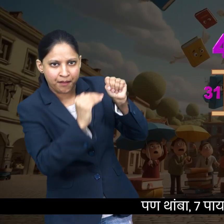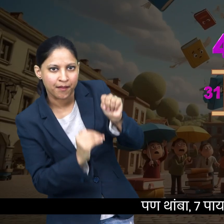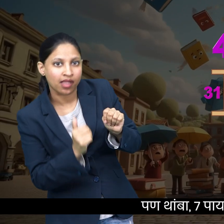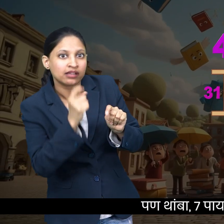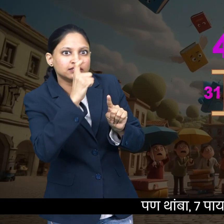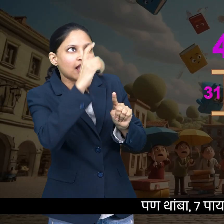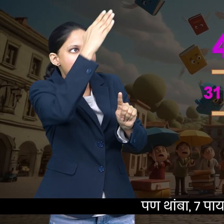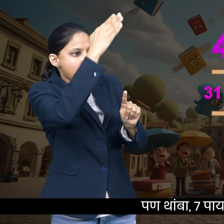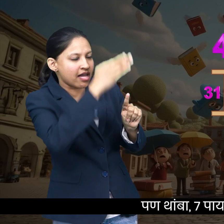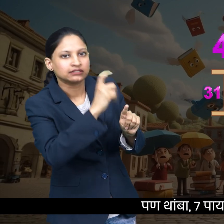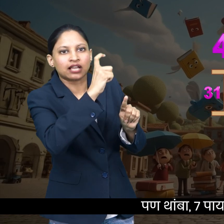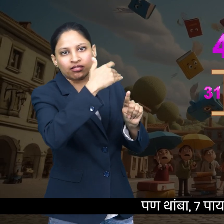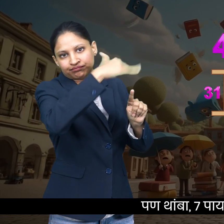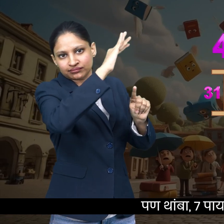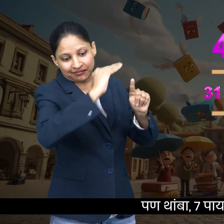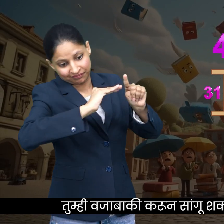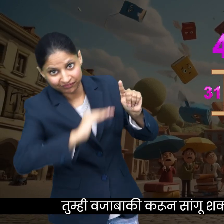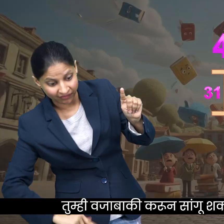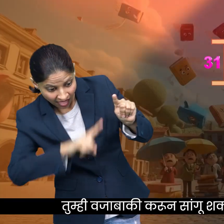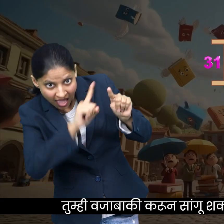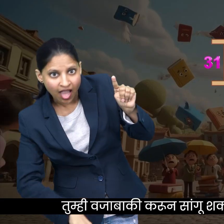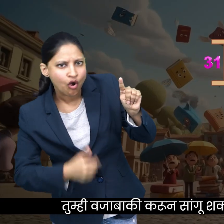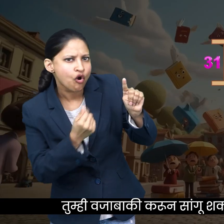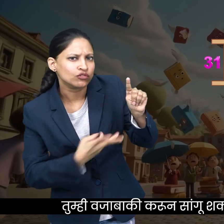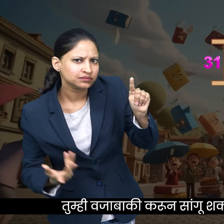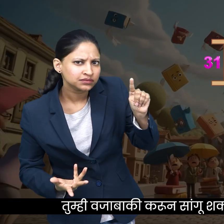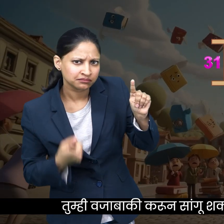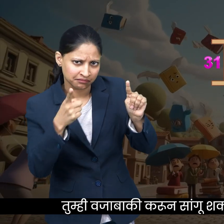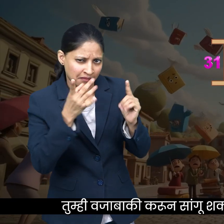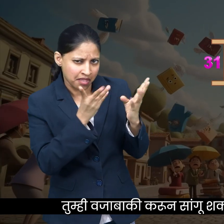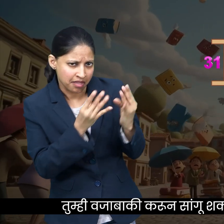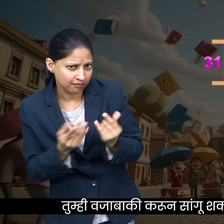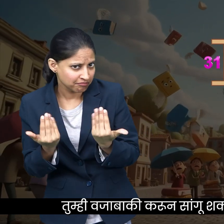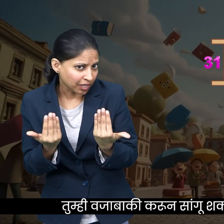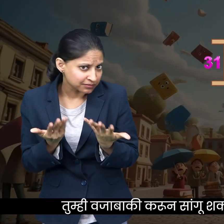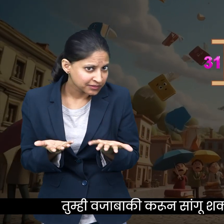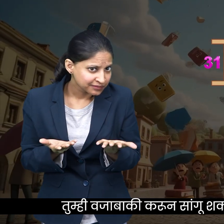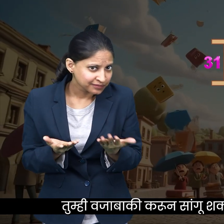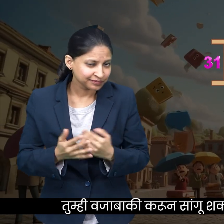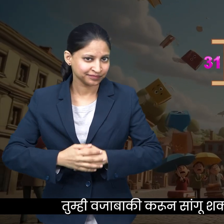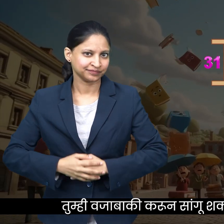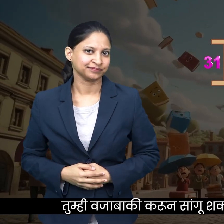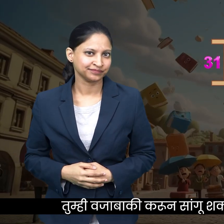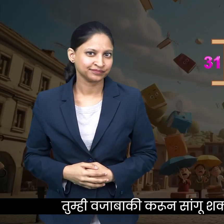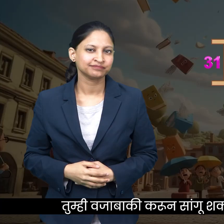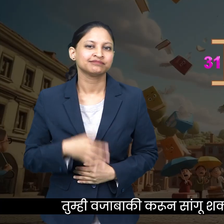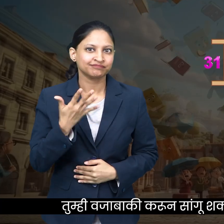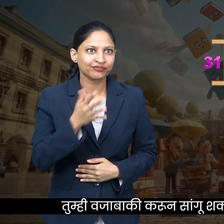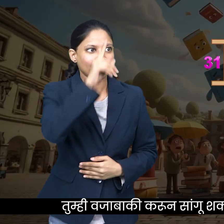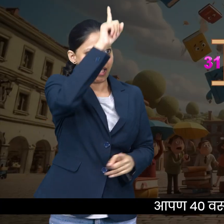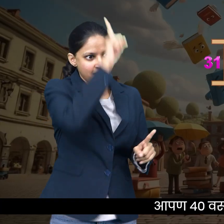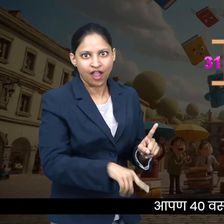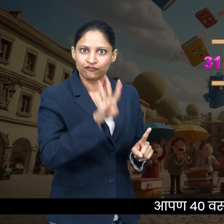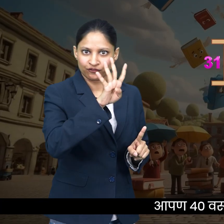पायऱ्या काढल्या गेल्या आहेत. तुम्ही वजाबाकी करून सांगू शकता का की किती पायऱ्या शिल्लक